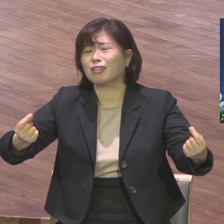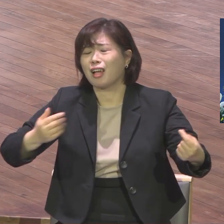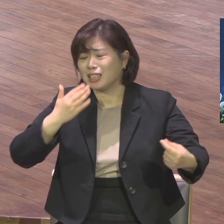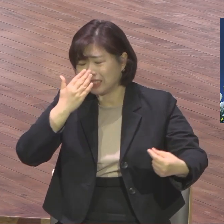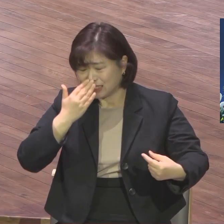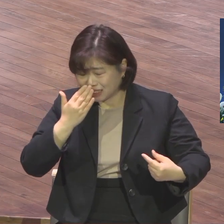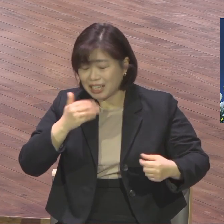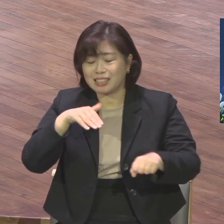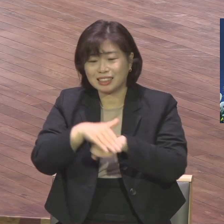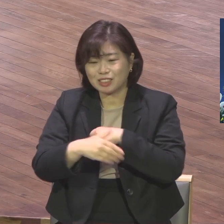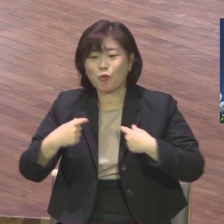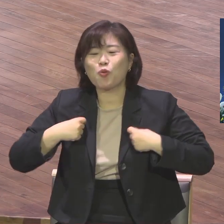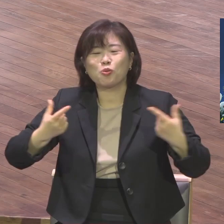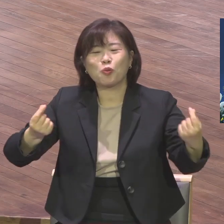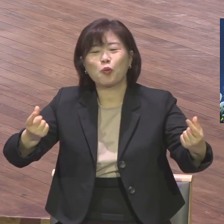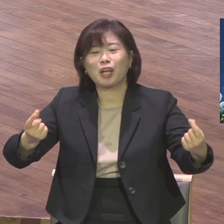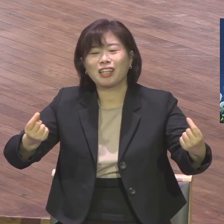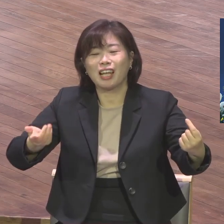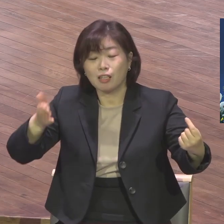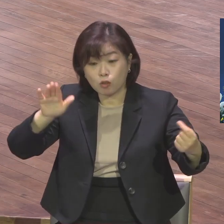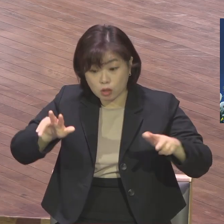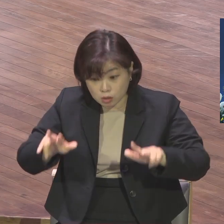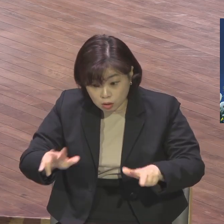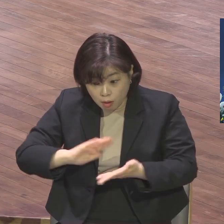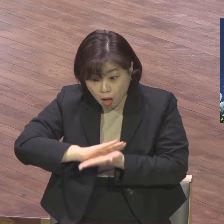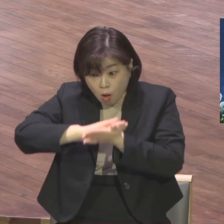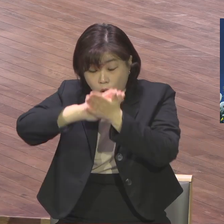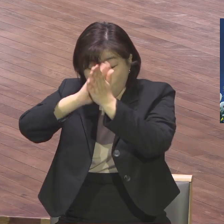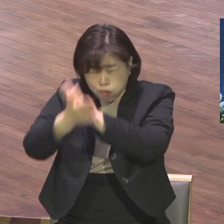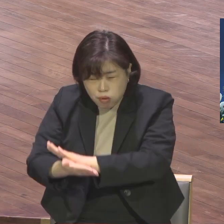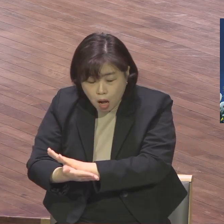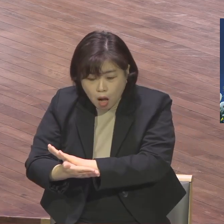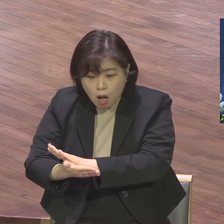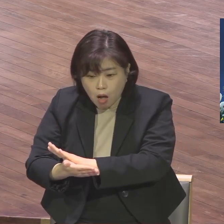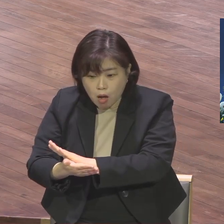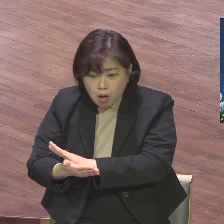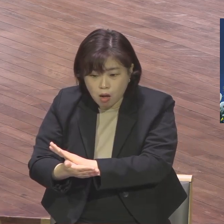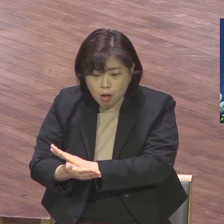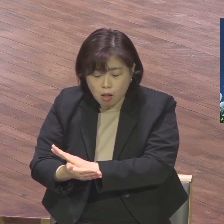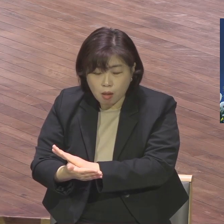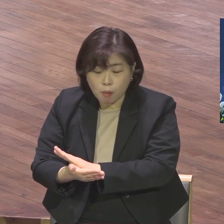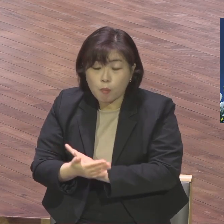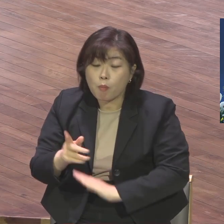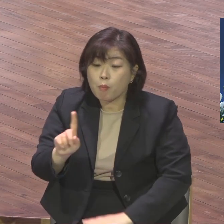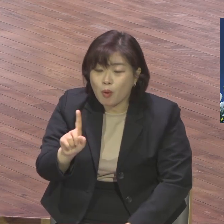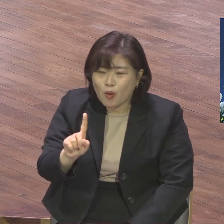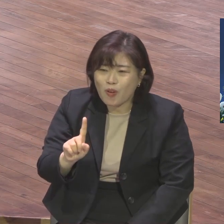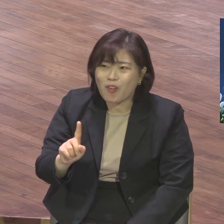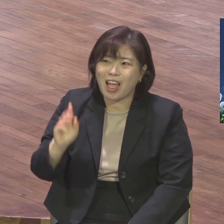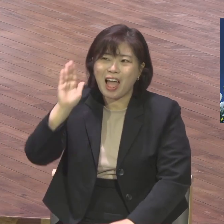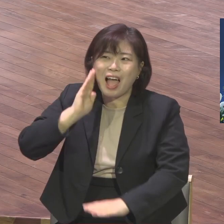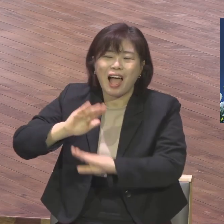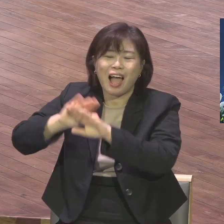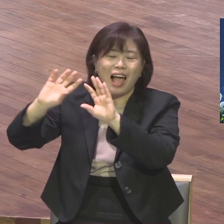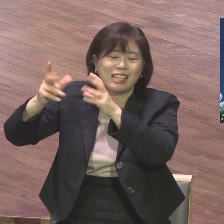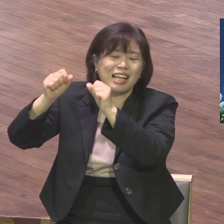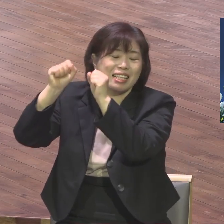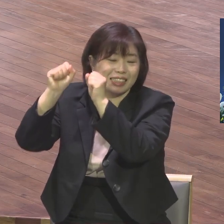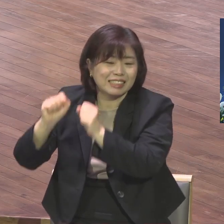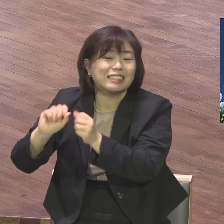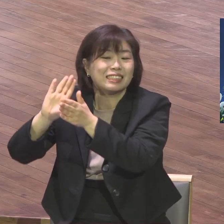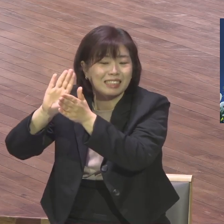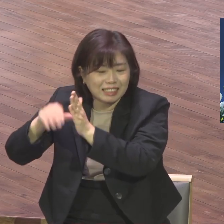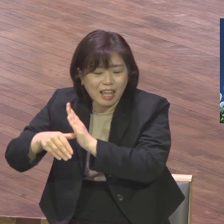이 순간은 하나님의 나라에 예수님 계실 때 계실 때의 그 영광스러운